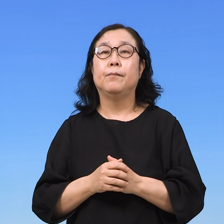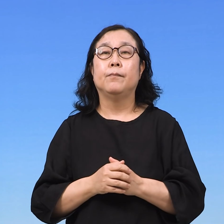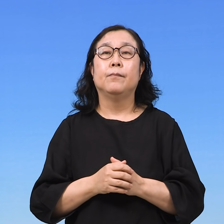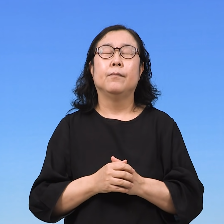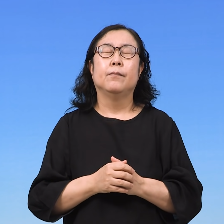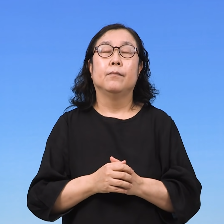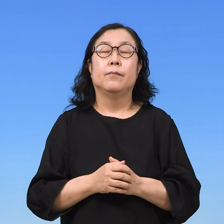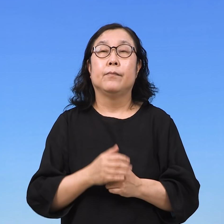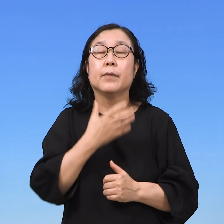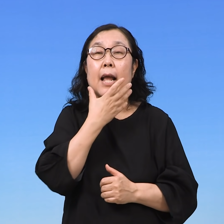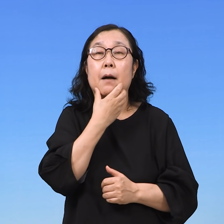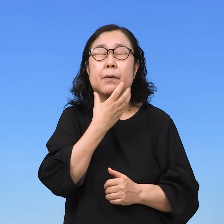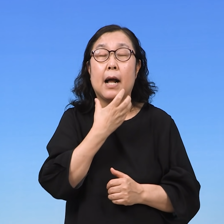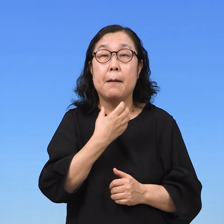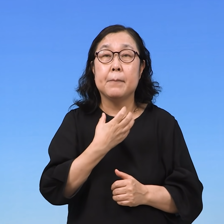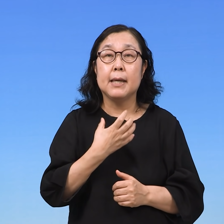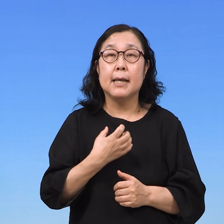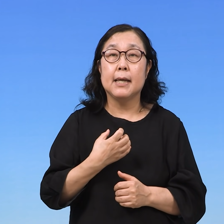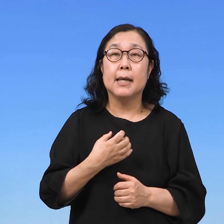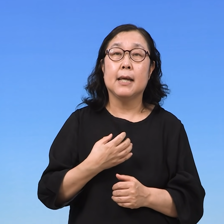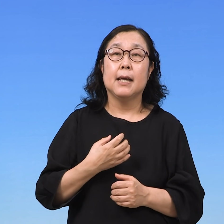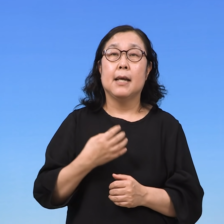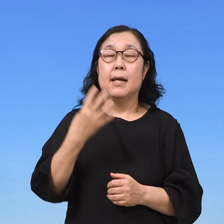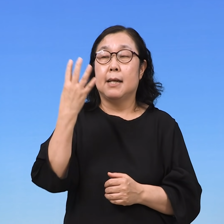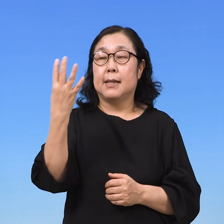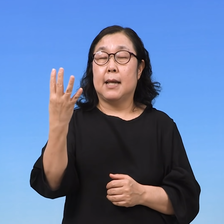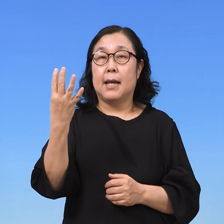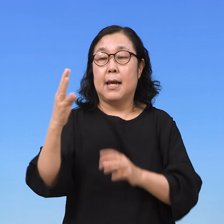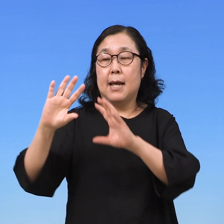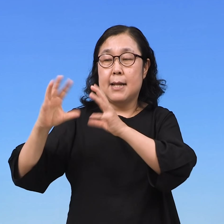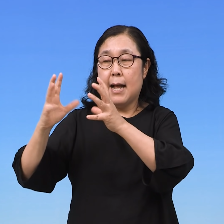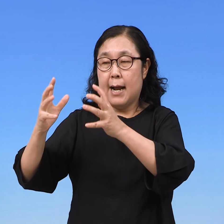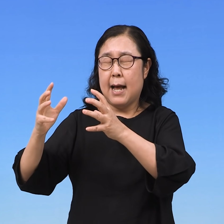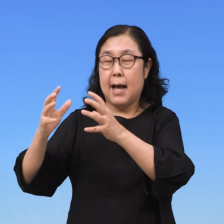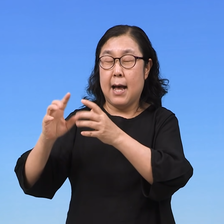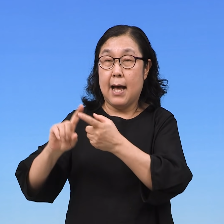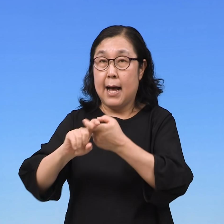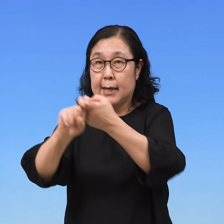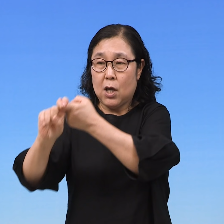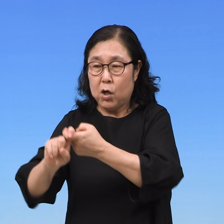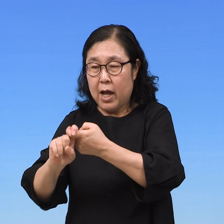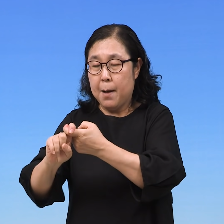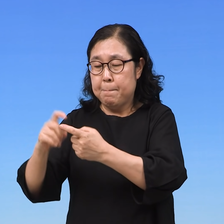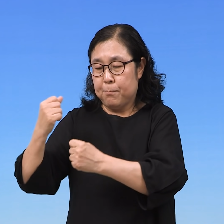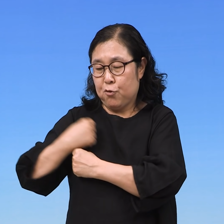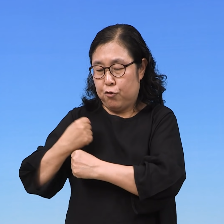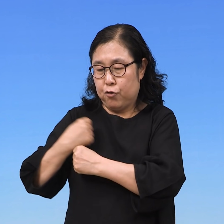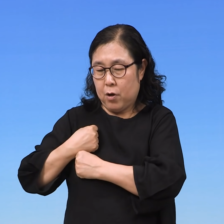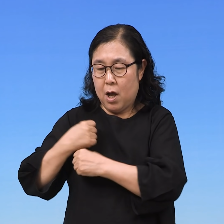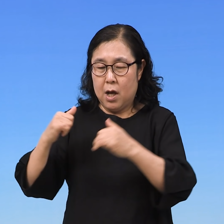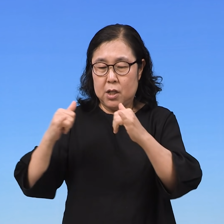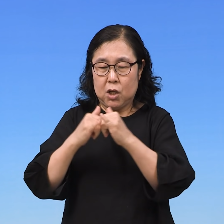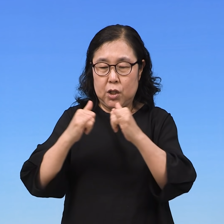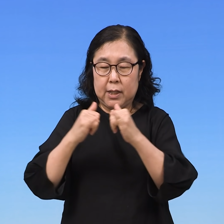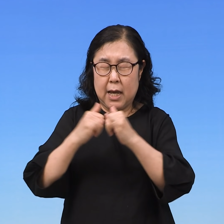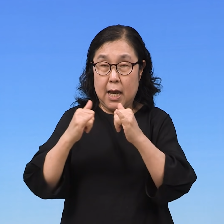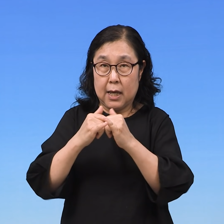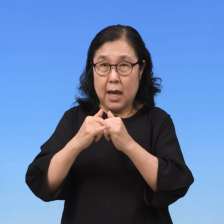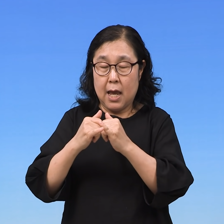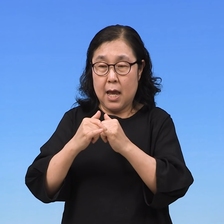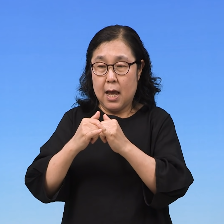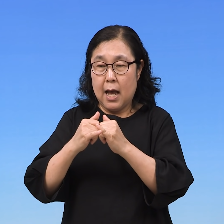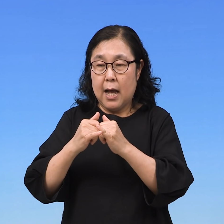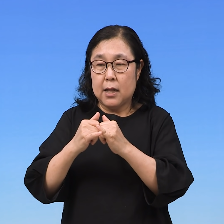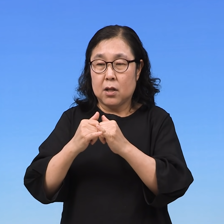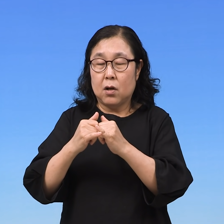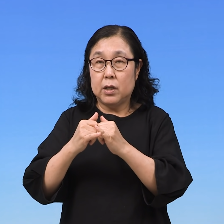앞에서도 강조했지만 여러분, 아브라함이 그 4개 연합군과 전쟁에 개입한 것 자체가 무모한 짓이에요. 이건 이길